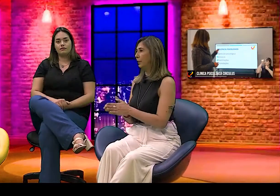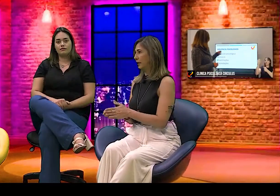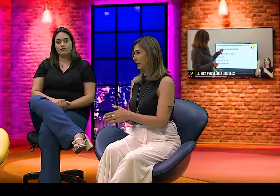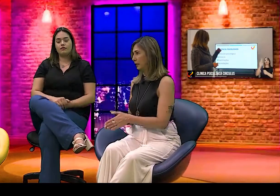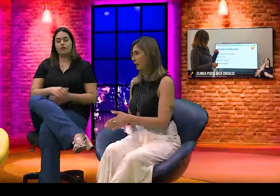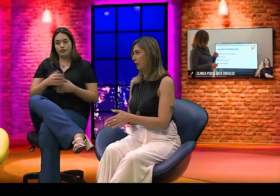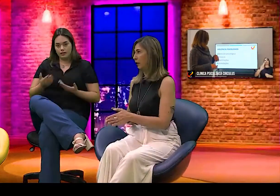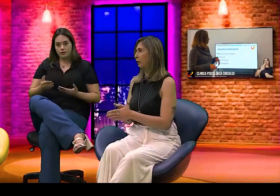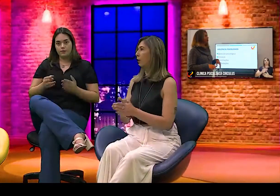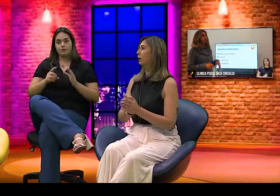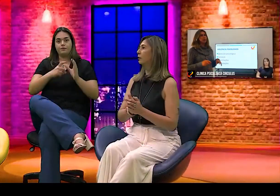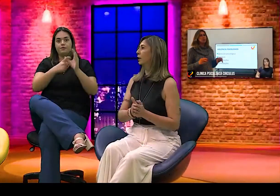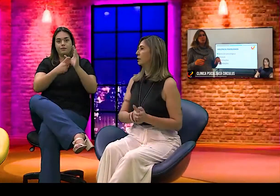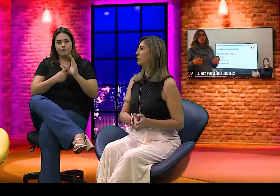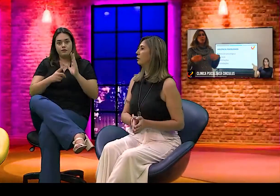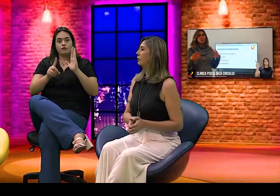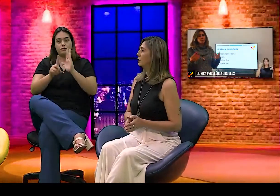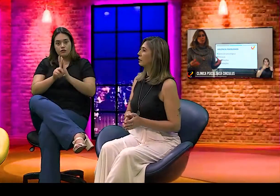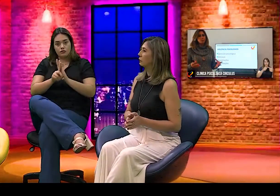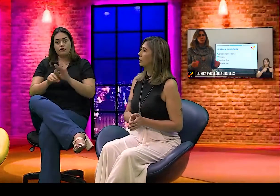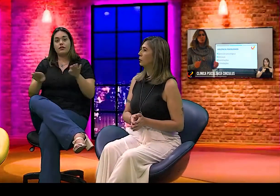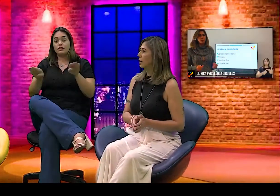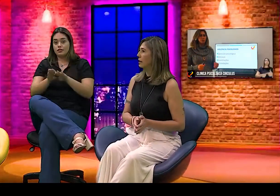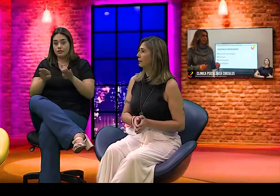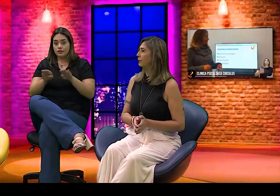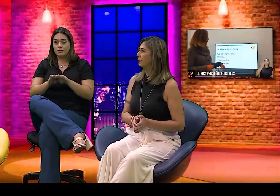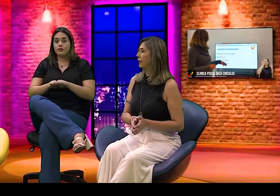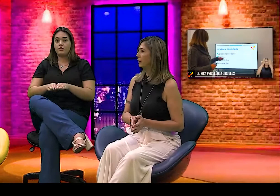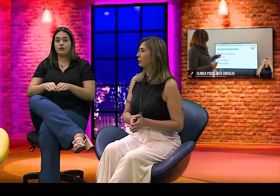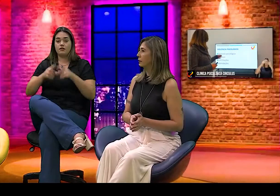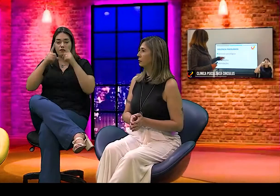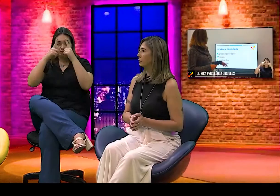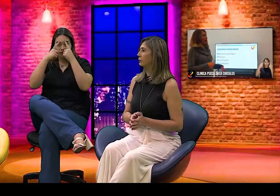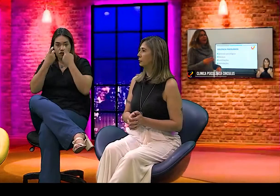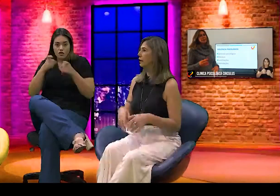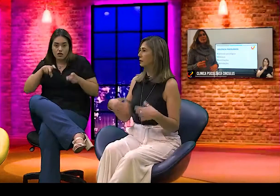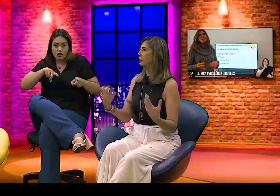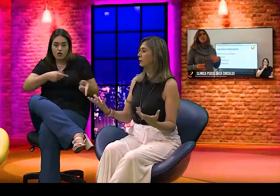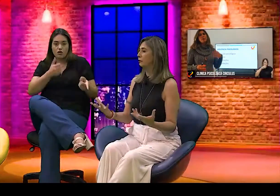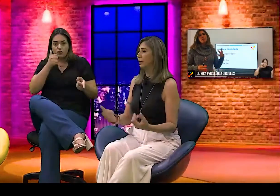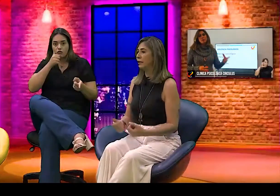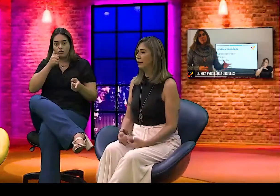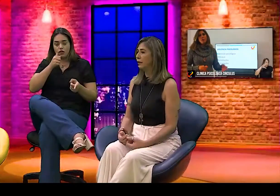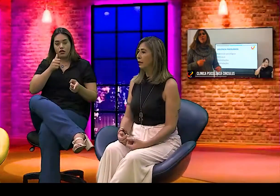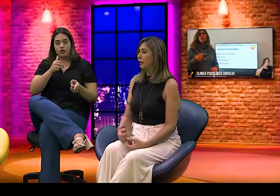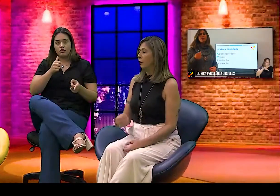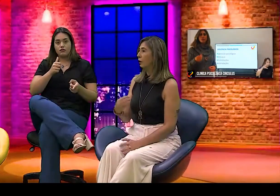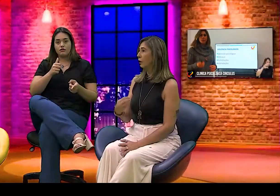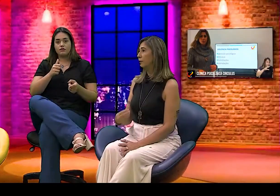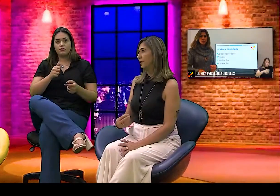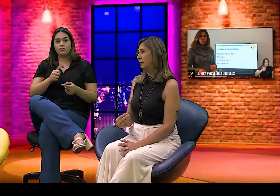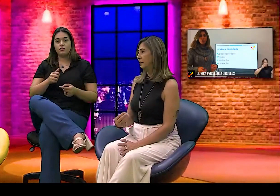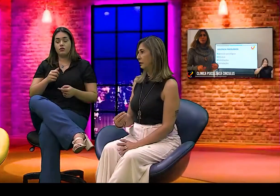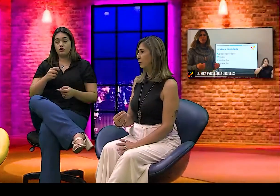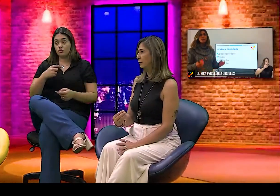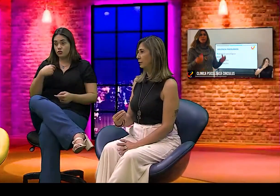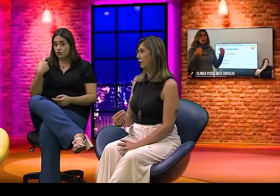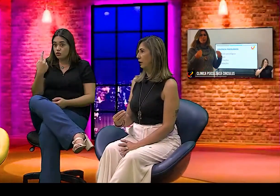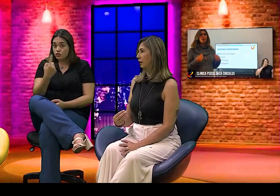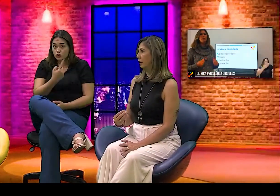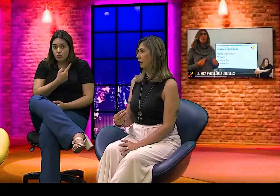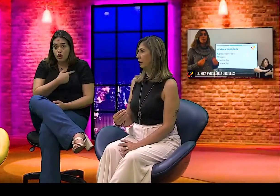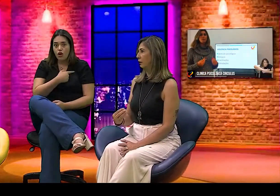Tanto na dependência química, quanto na questão da violência contra a mulher, né? Nas mulheres em situação de violência, o que nós